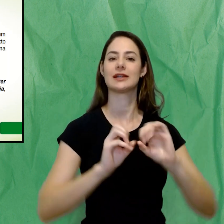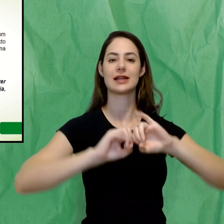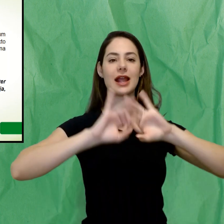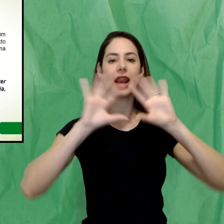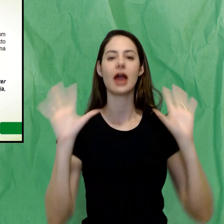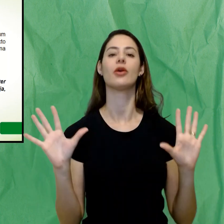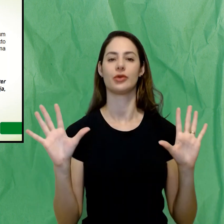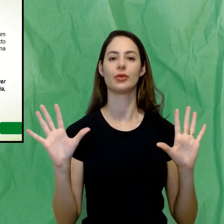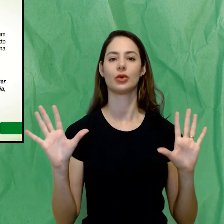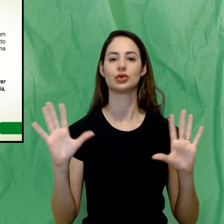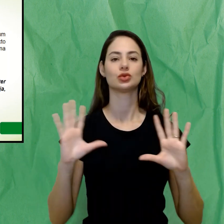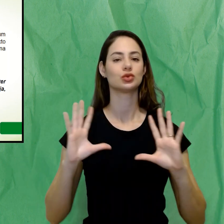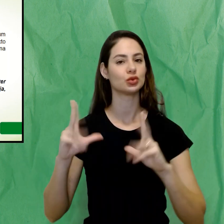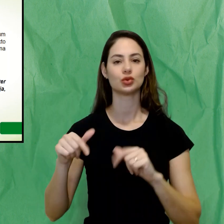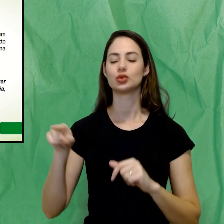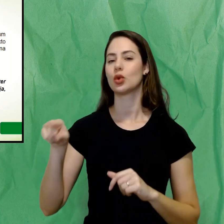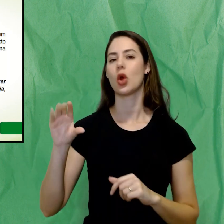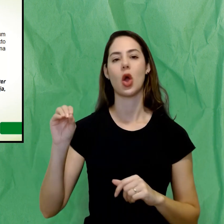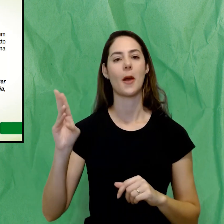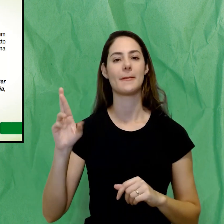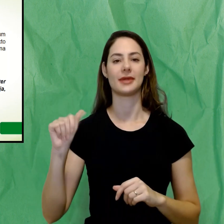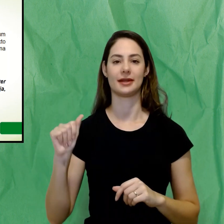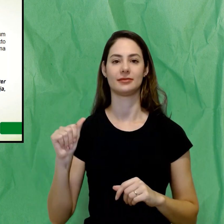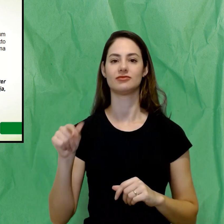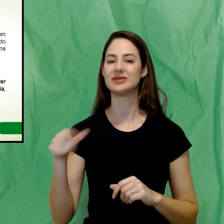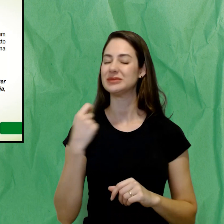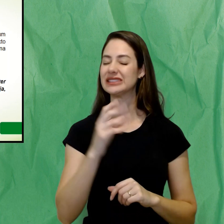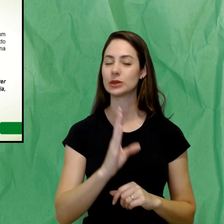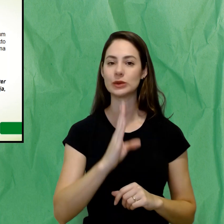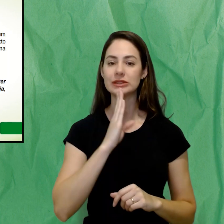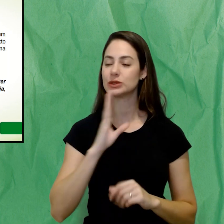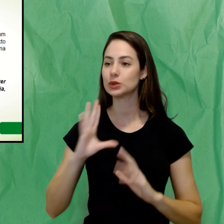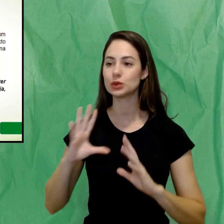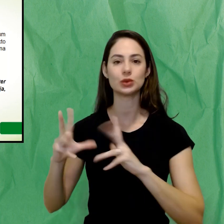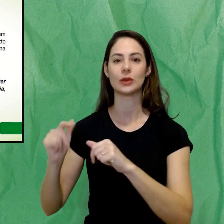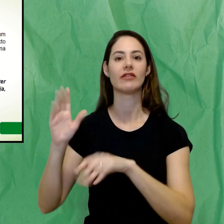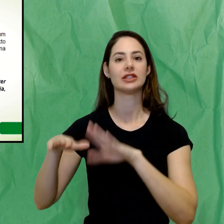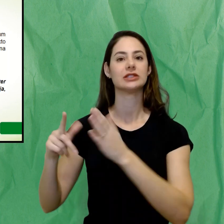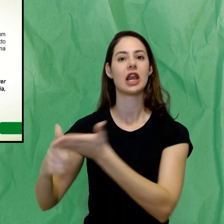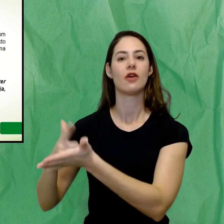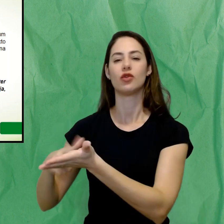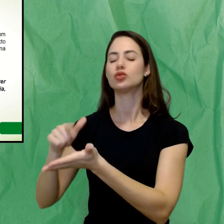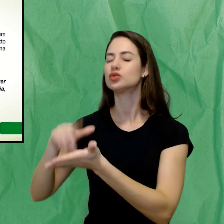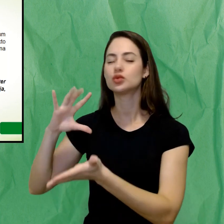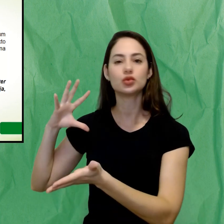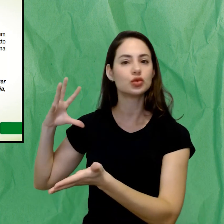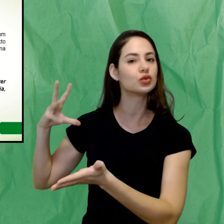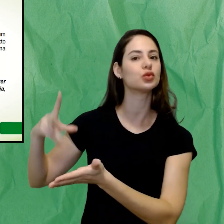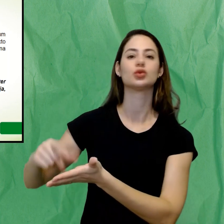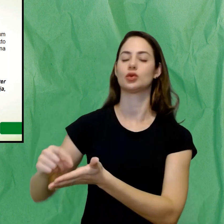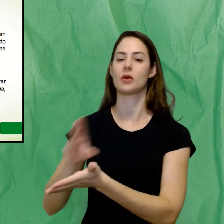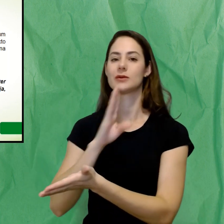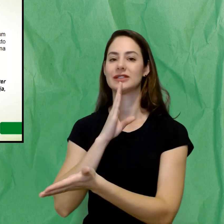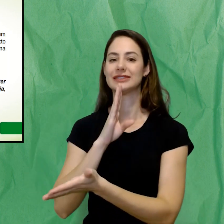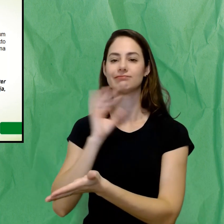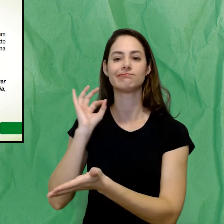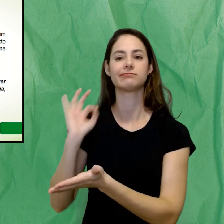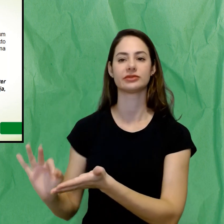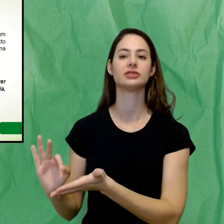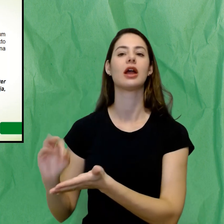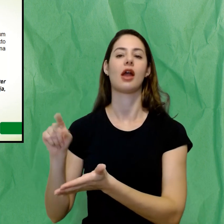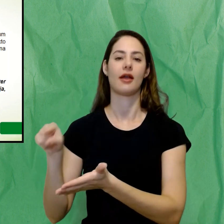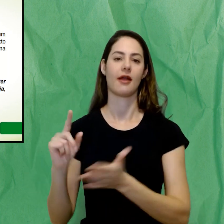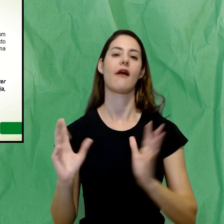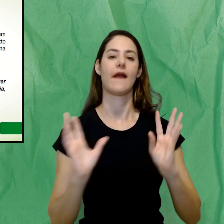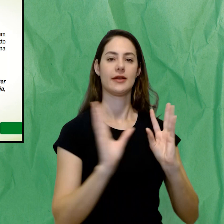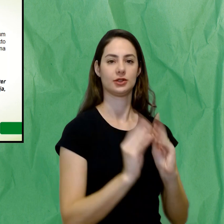muito clara da obra como um todo. Então, você precisa conhecer a obra inteira, todo, começo, meio e fim, para poder fazer um